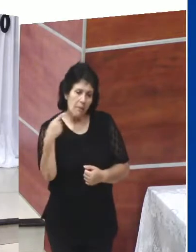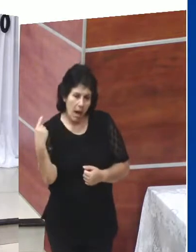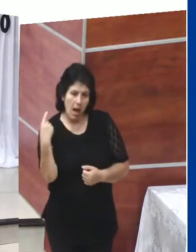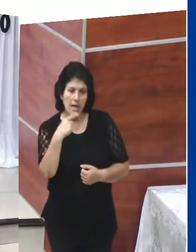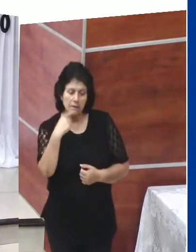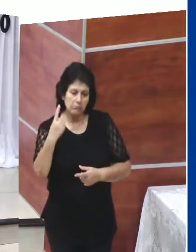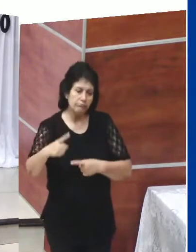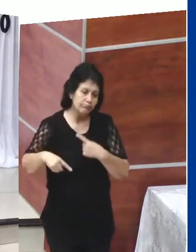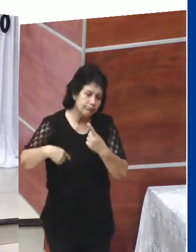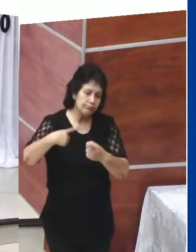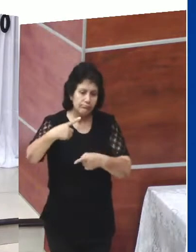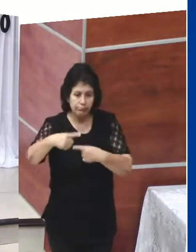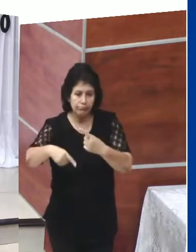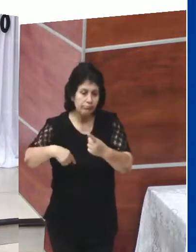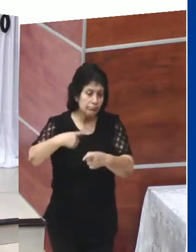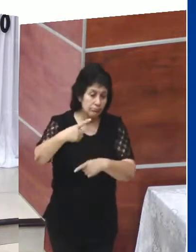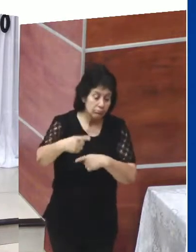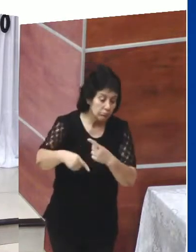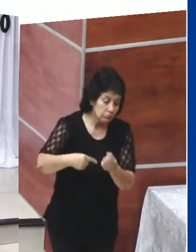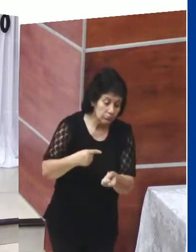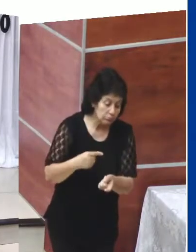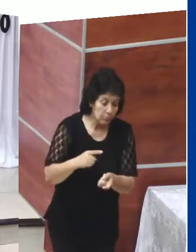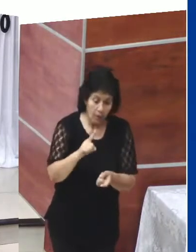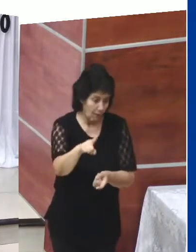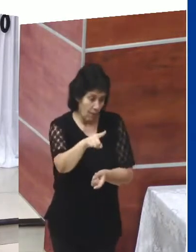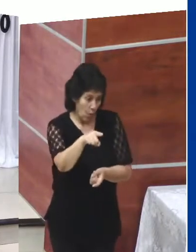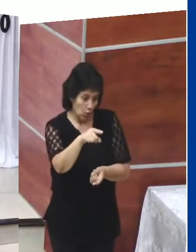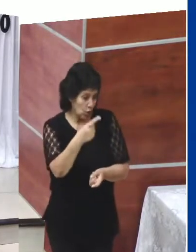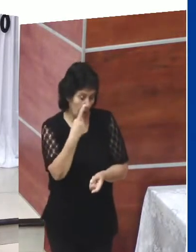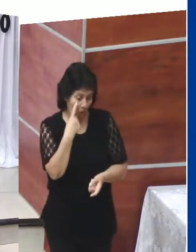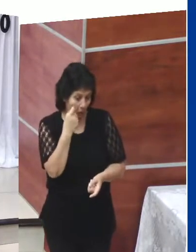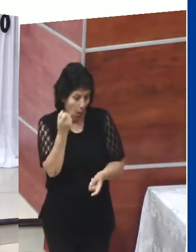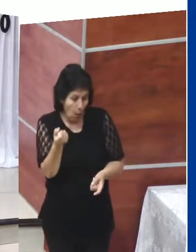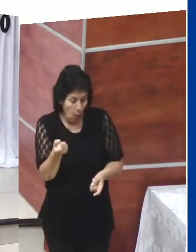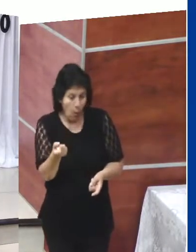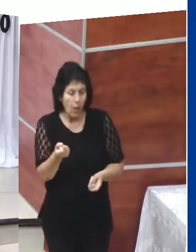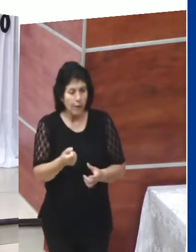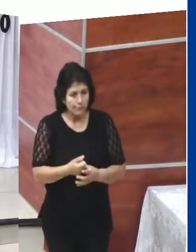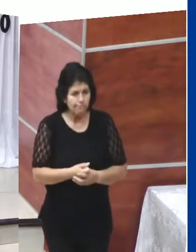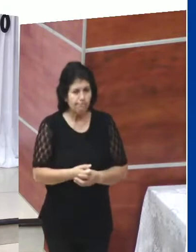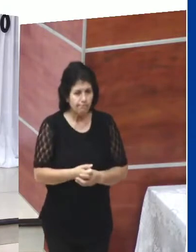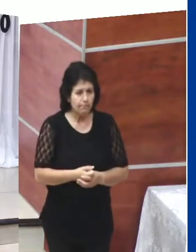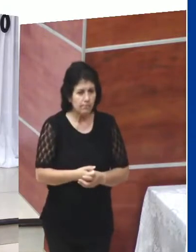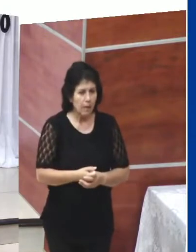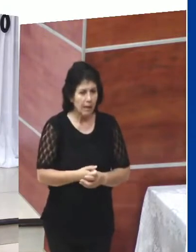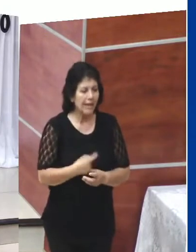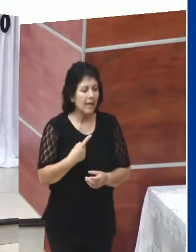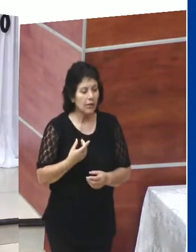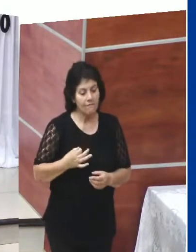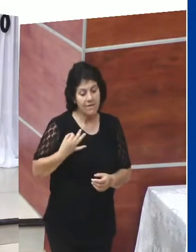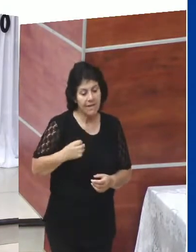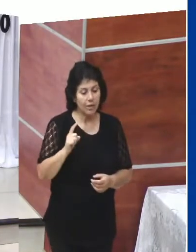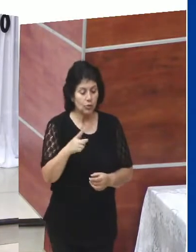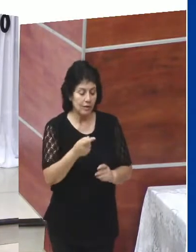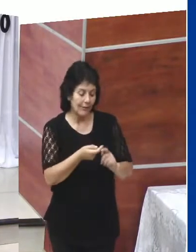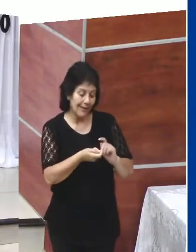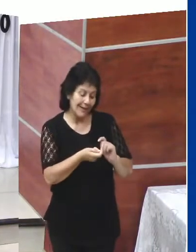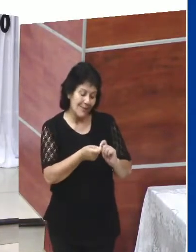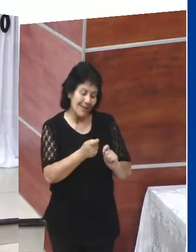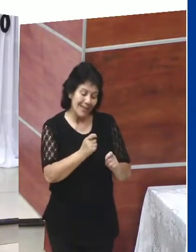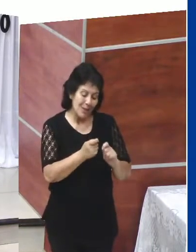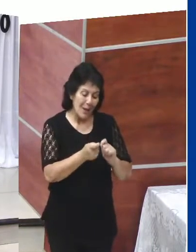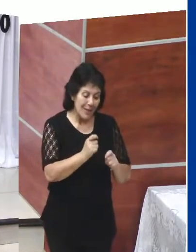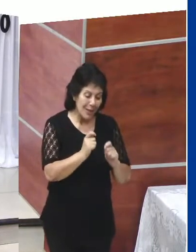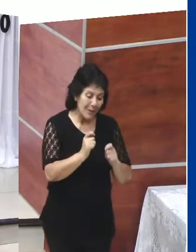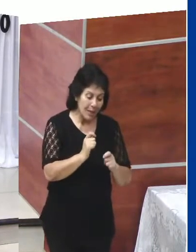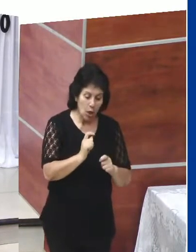años, de manera imperceptible para usted, pero totalmente perceptible para los demás, van a venir grandes cambios.